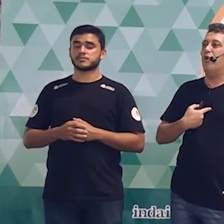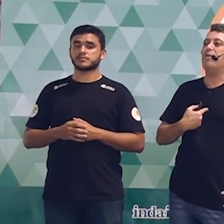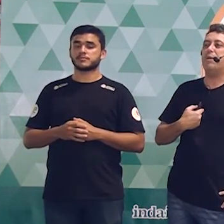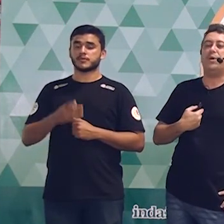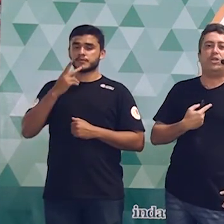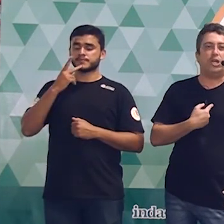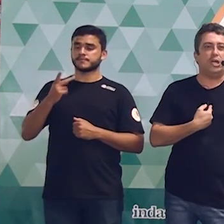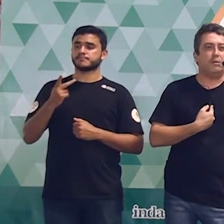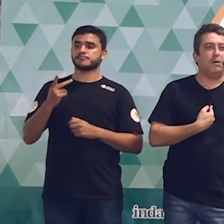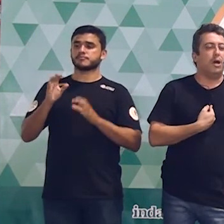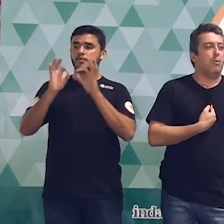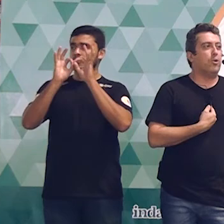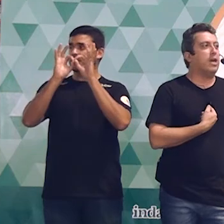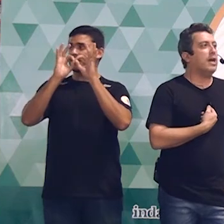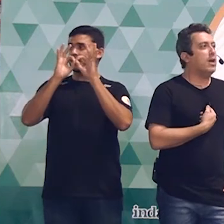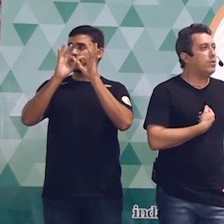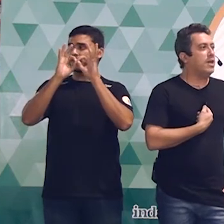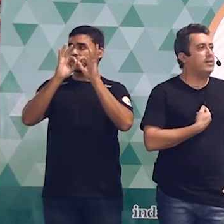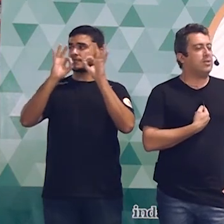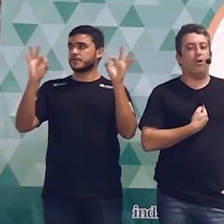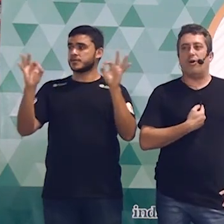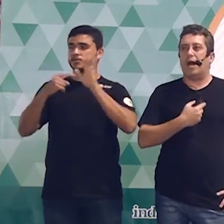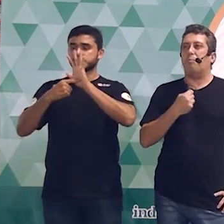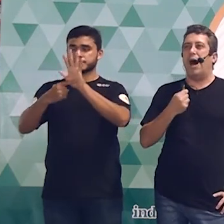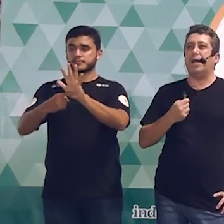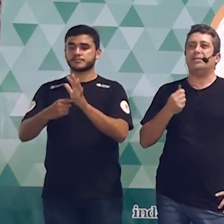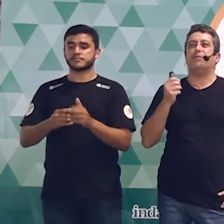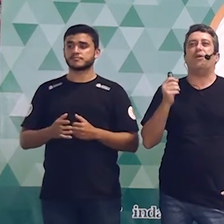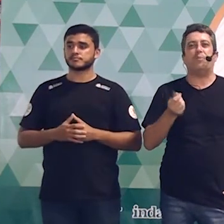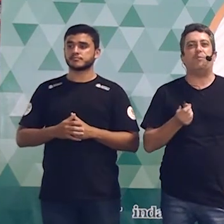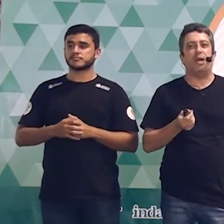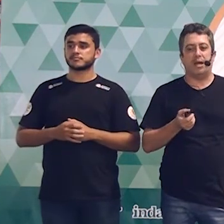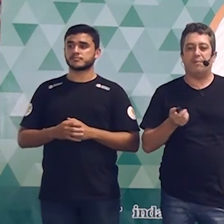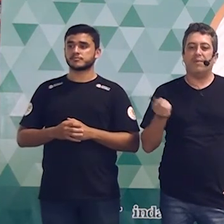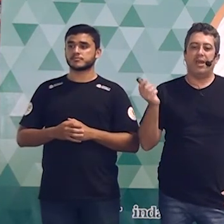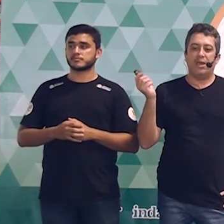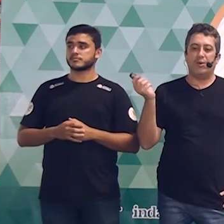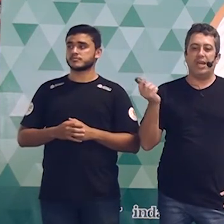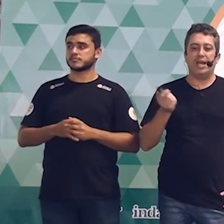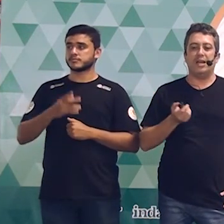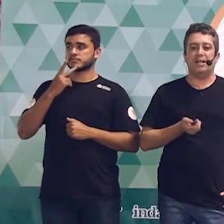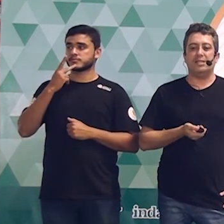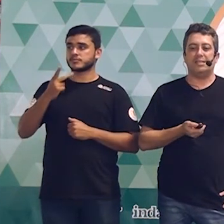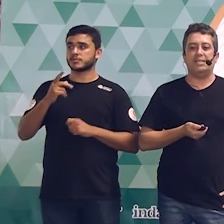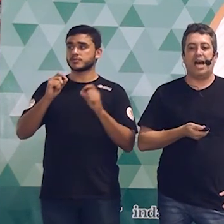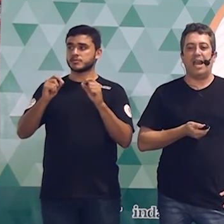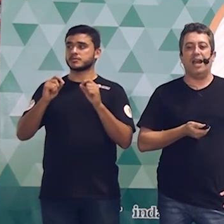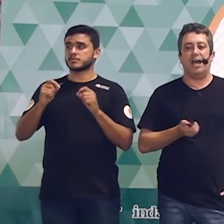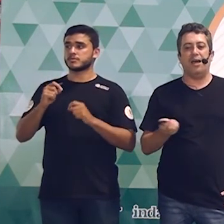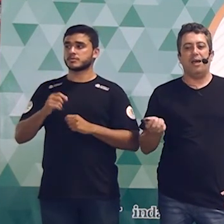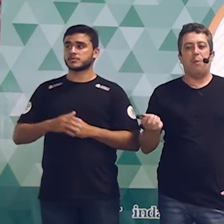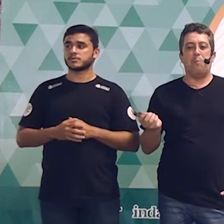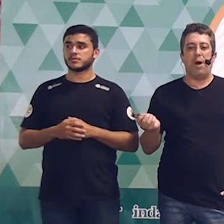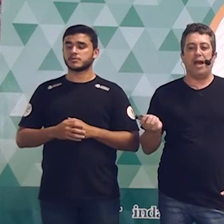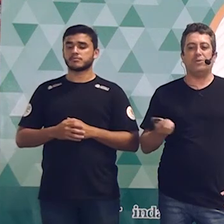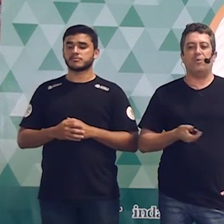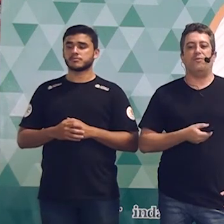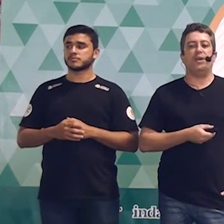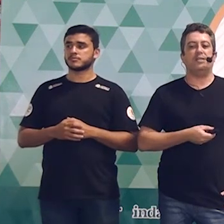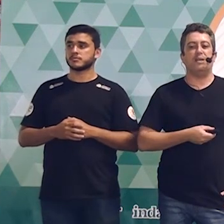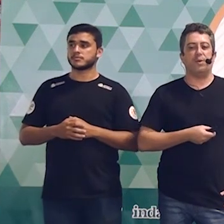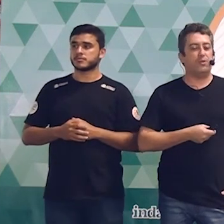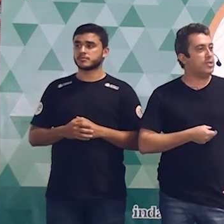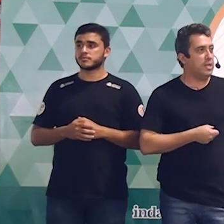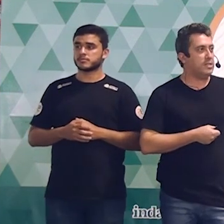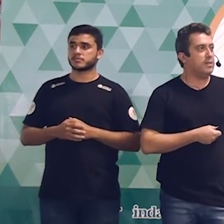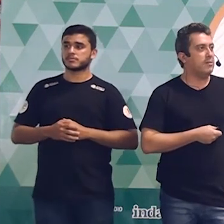eu vou me repetir, porque a que eu quis colocar mais, que foi a primeira, eu queria citar ela mais uma